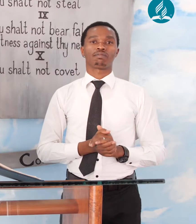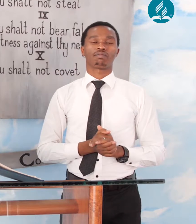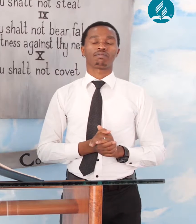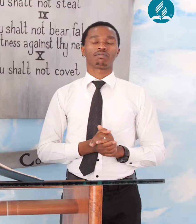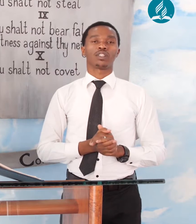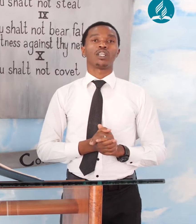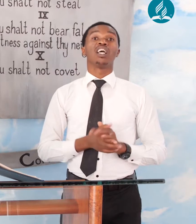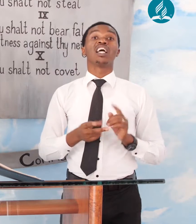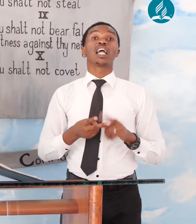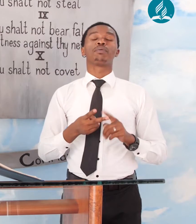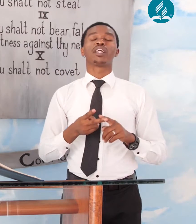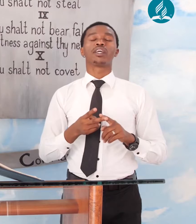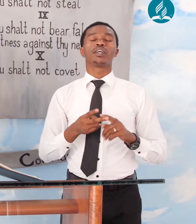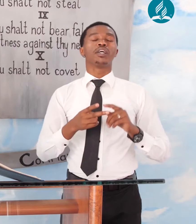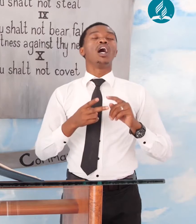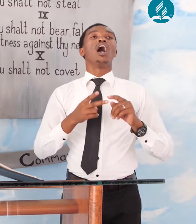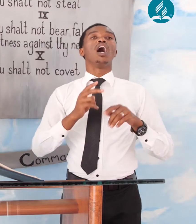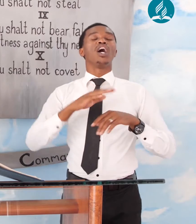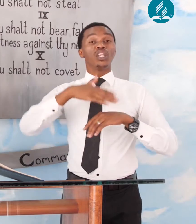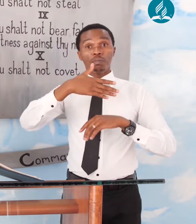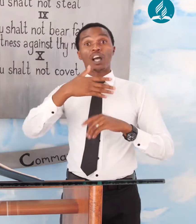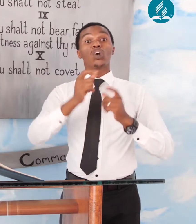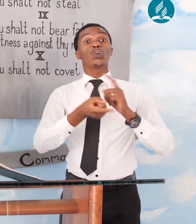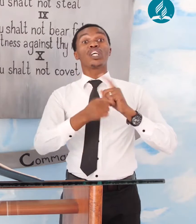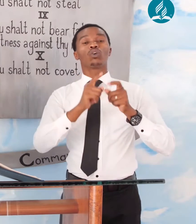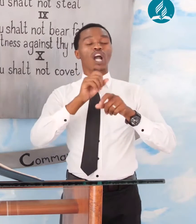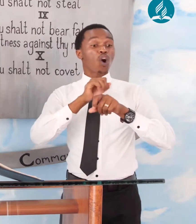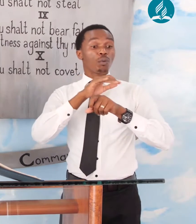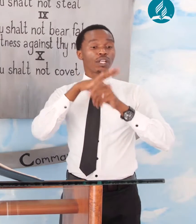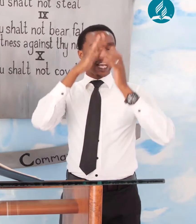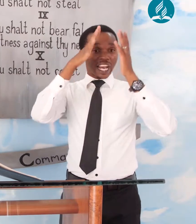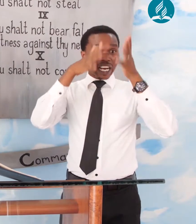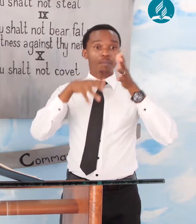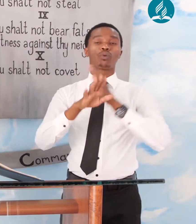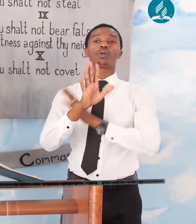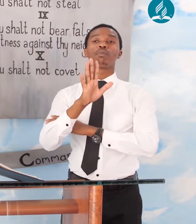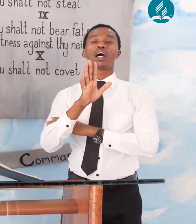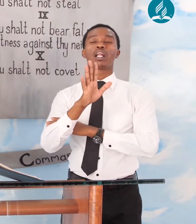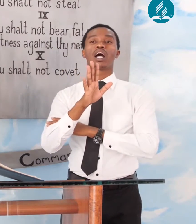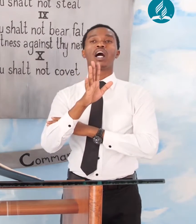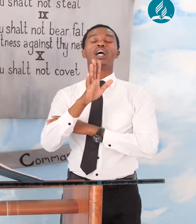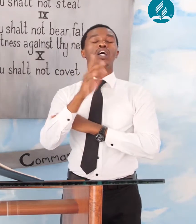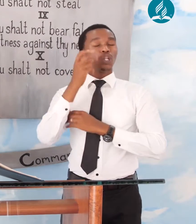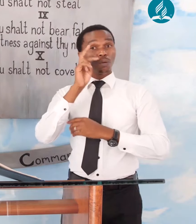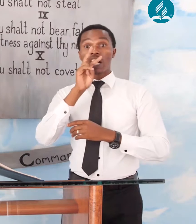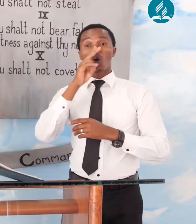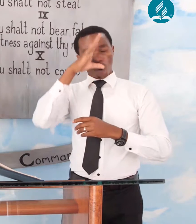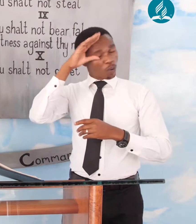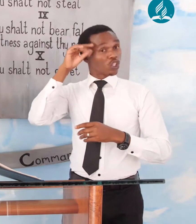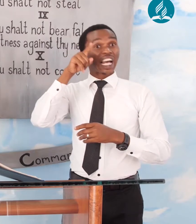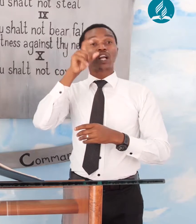uretse kuba yari umujyanama w'Imana nanone Mose niwe muntu wenyine ku